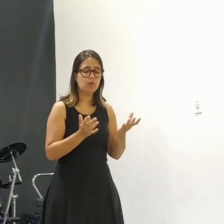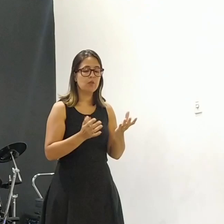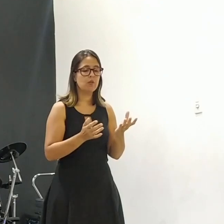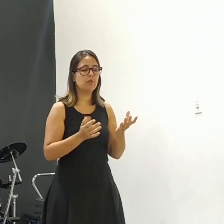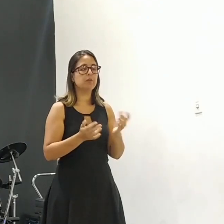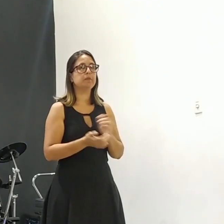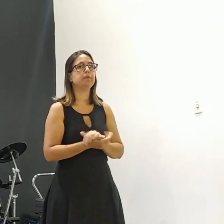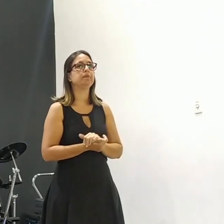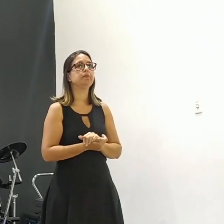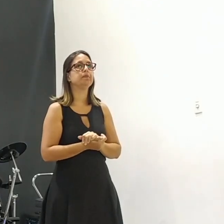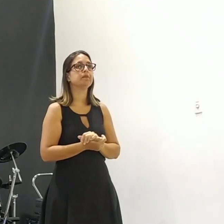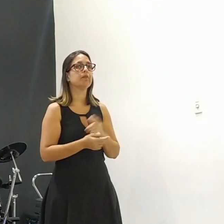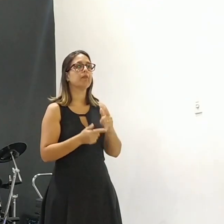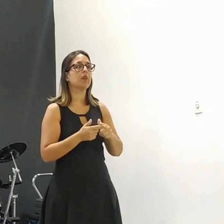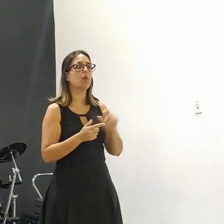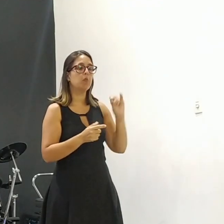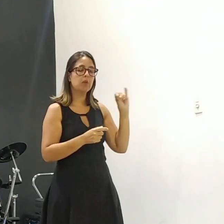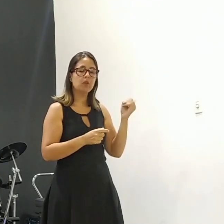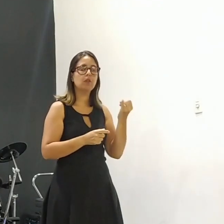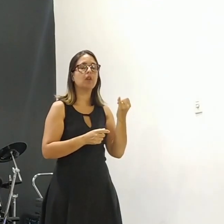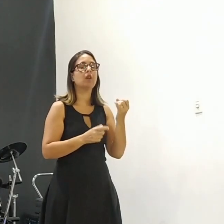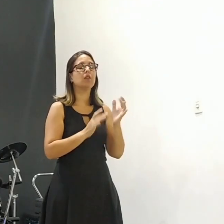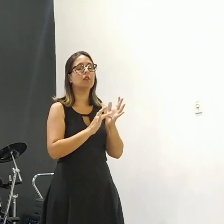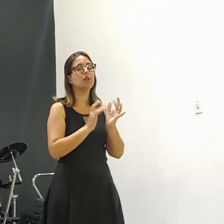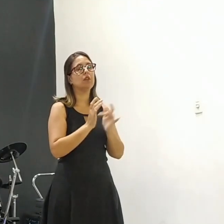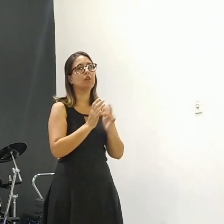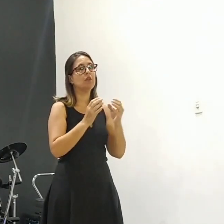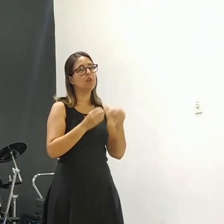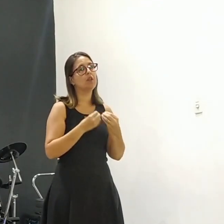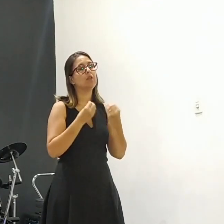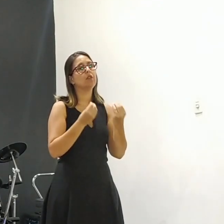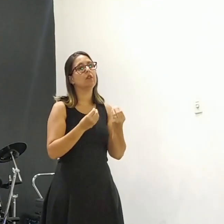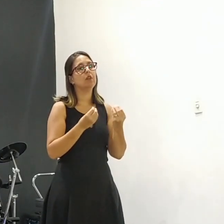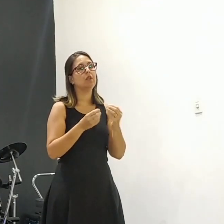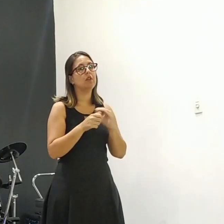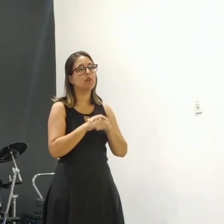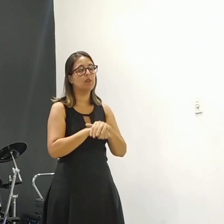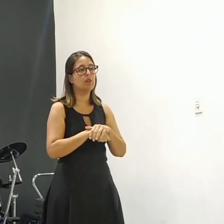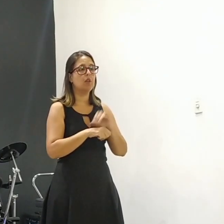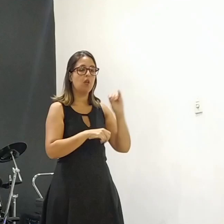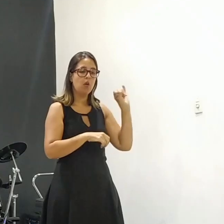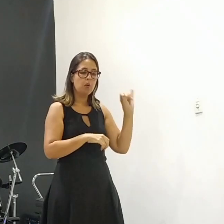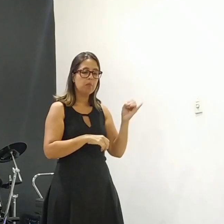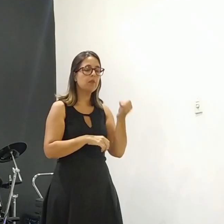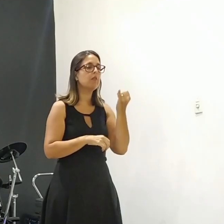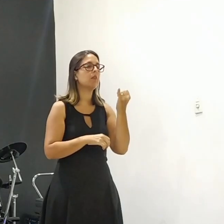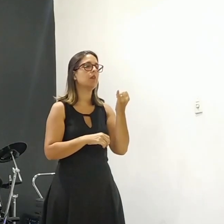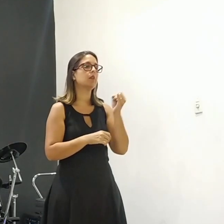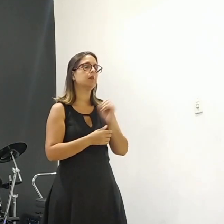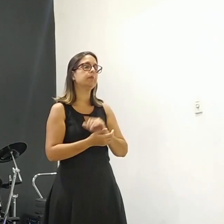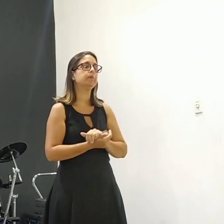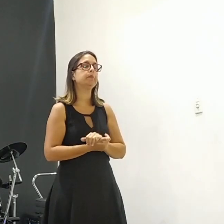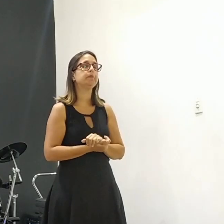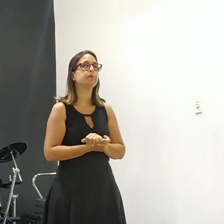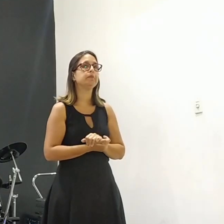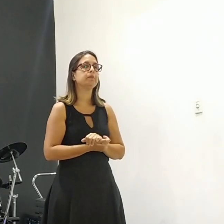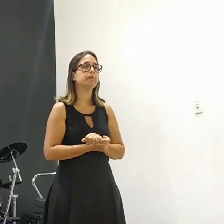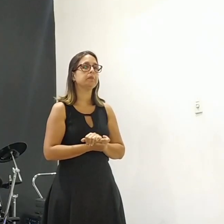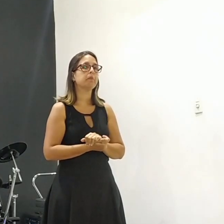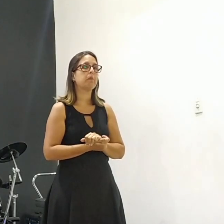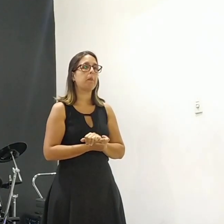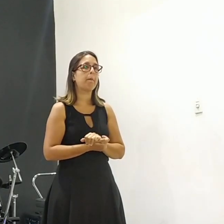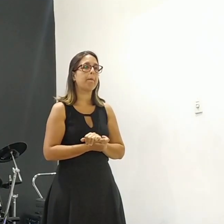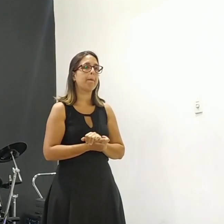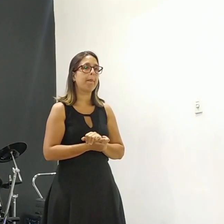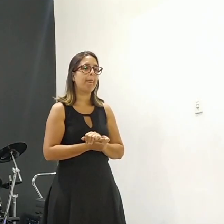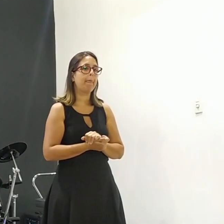porque essa é a chance que Ele está te dando. Ele está dizendo para você nessa noite. Então aproveita essa oportunidade e vem